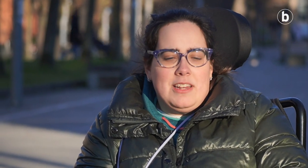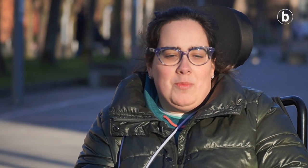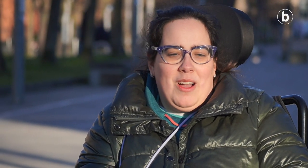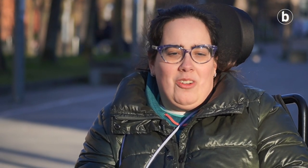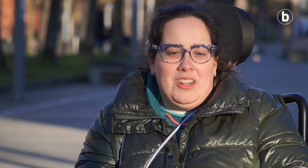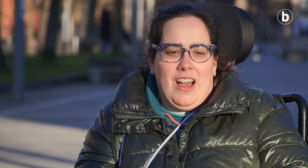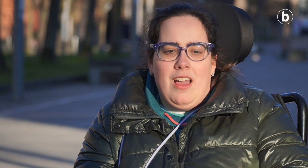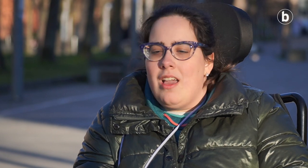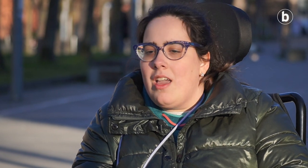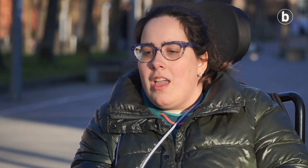infantilismoak jota